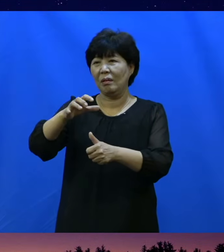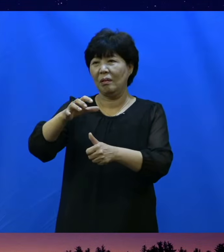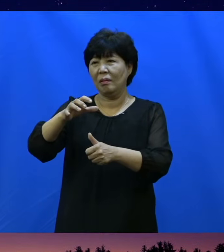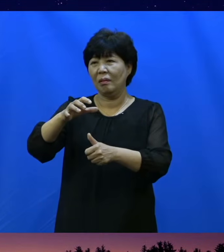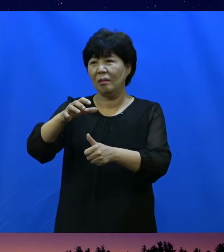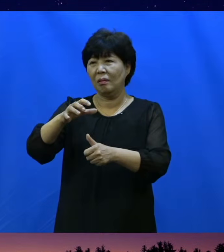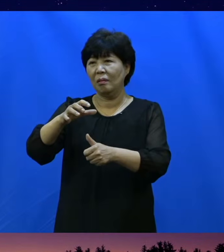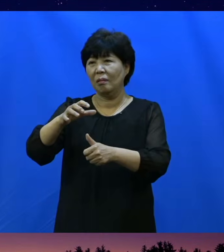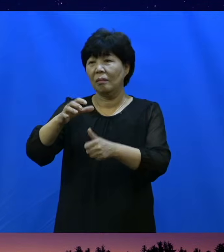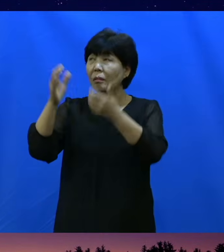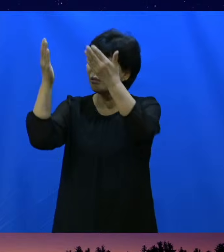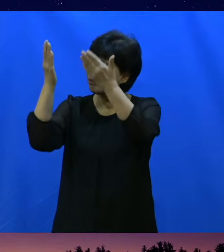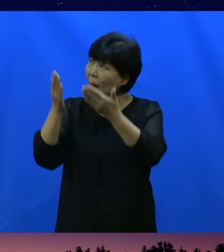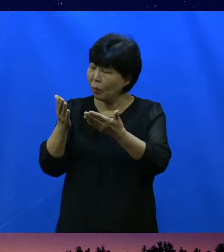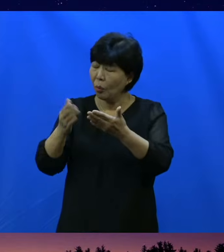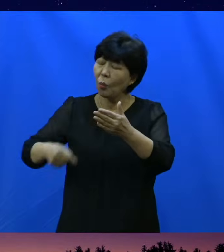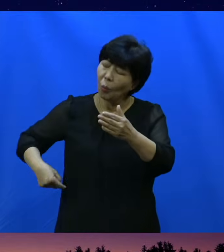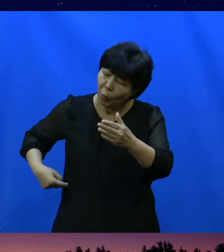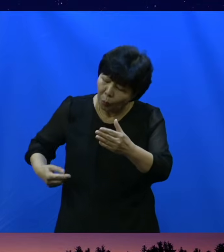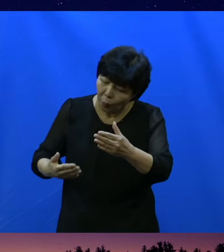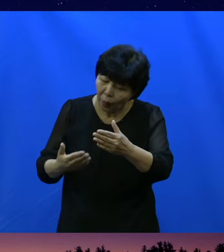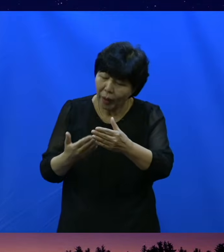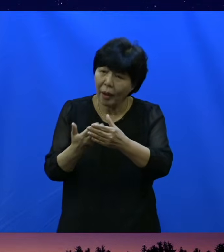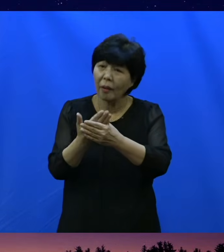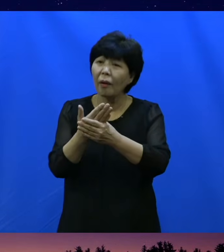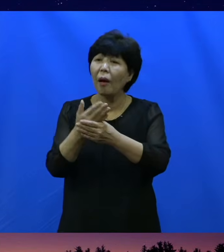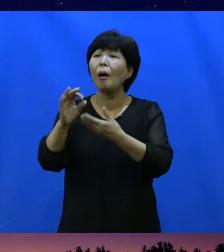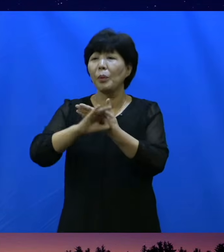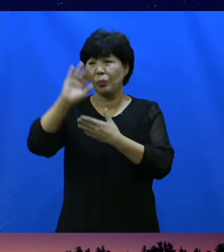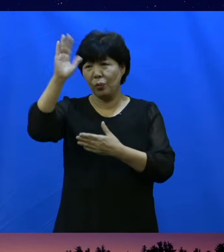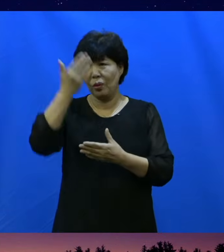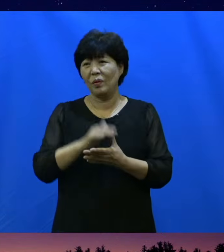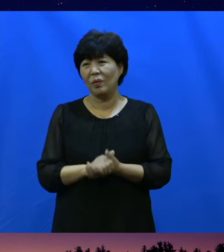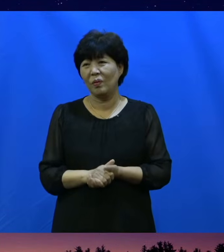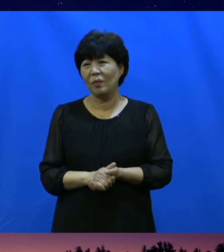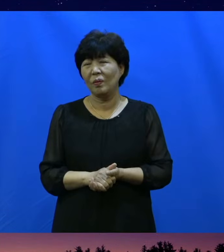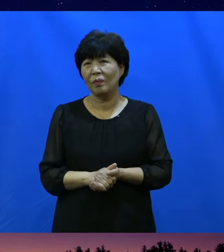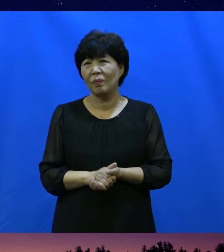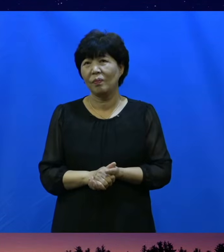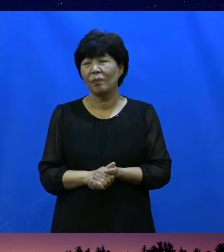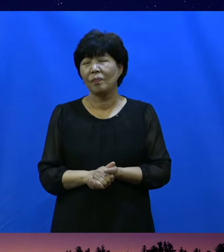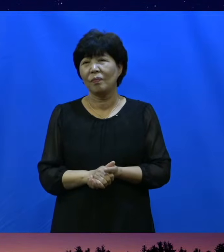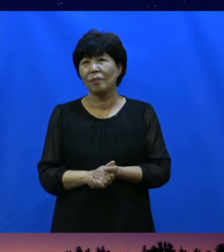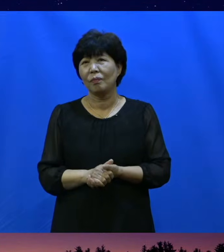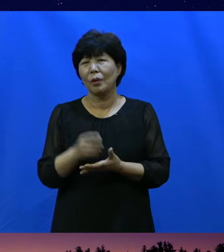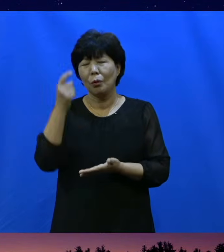그 후회는 그냥 후회가 아니고 회개에 이르게 하는 후회.